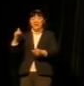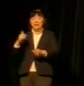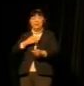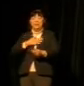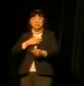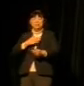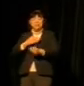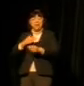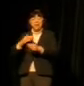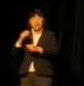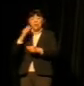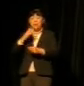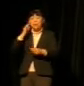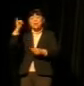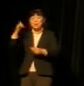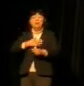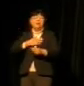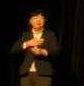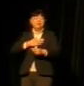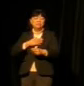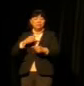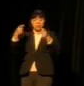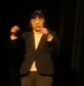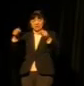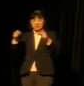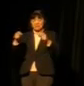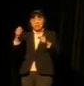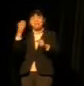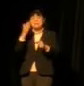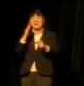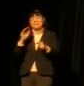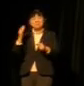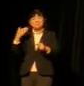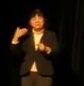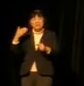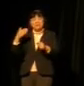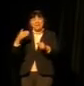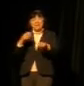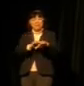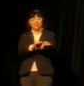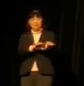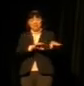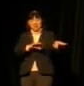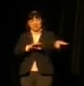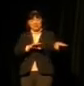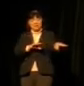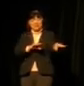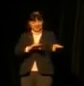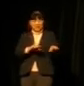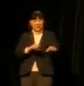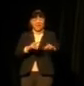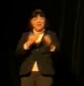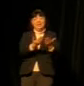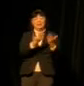通送ってくるのはおじさんおばさんが多かったですね。で、チラシをよく見てないということで渋滞が発生してね、4校7校の校長先生が